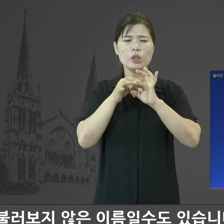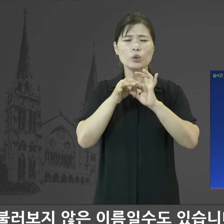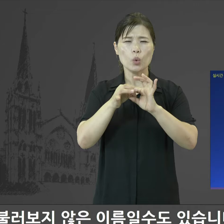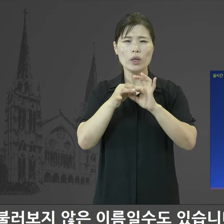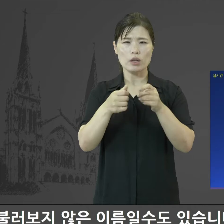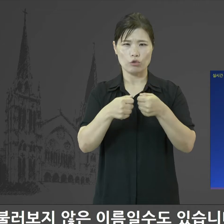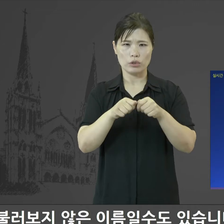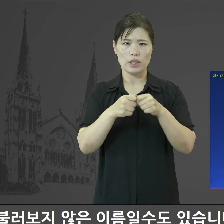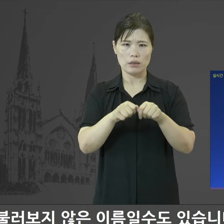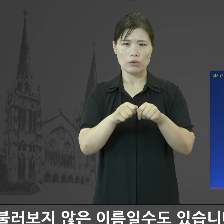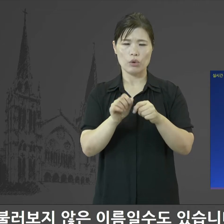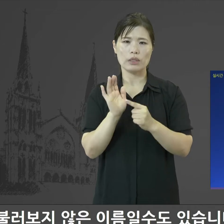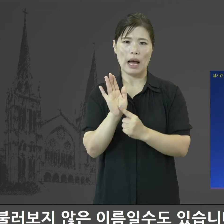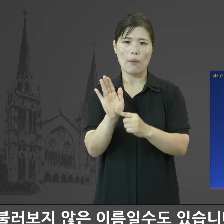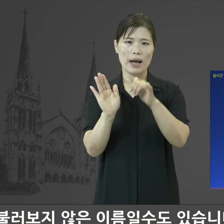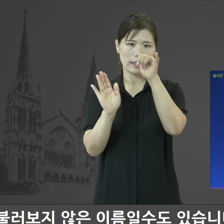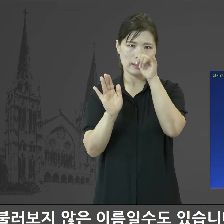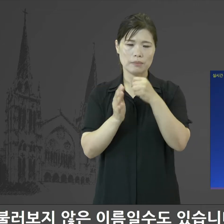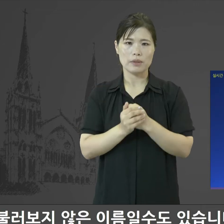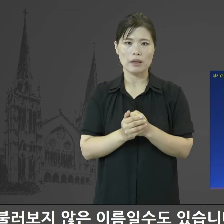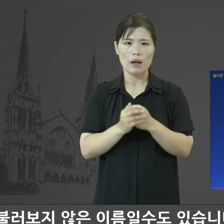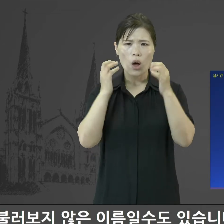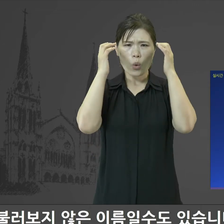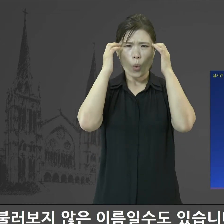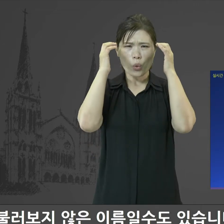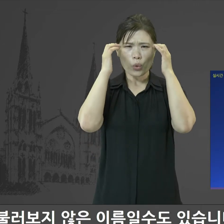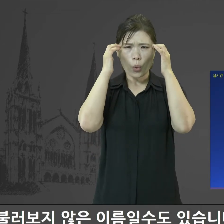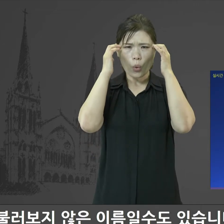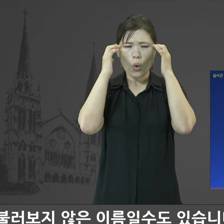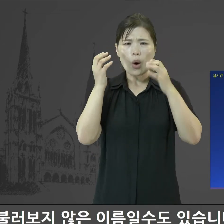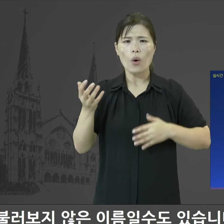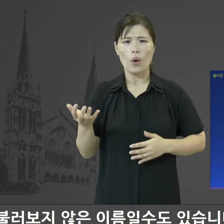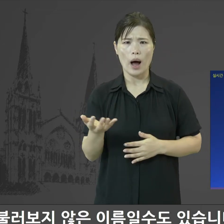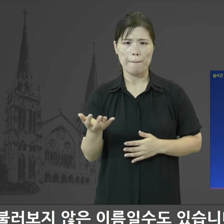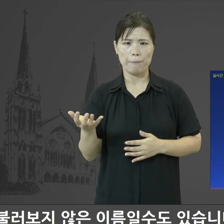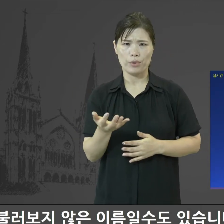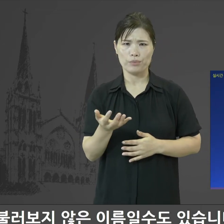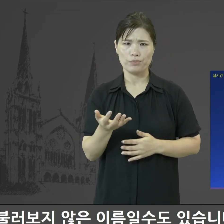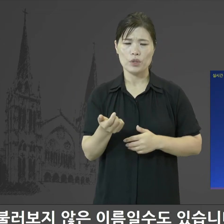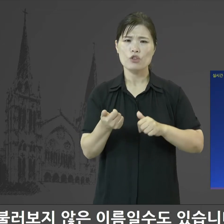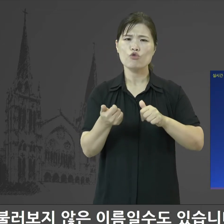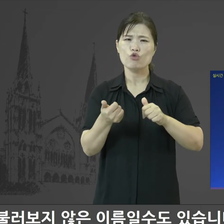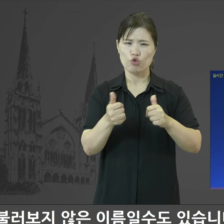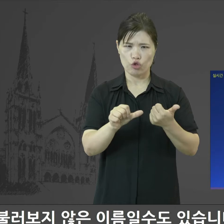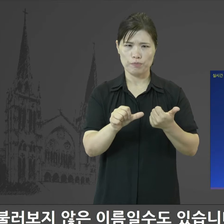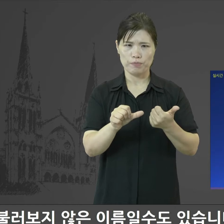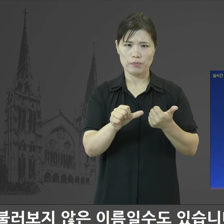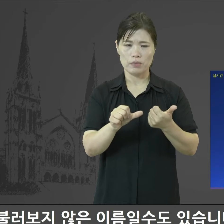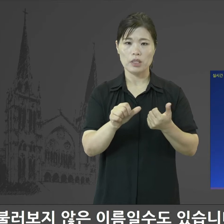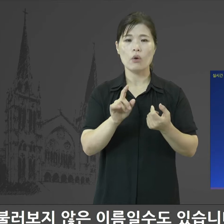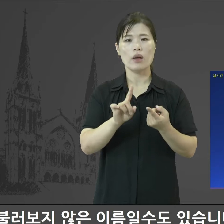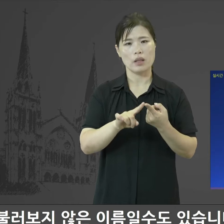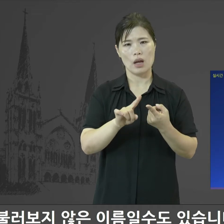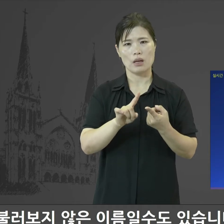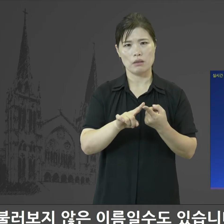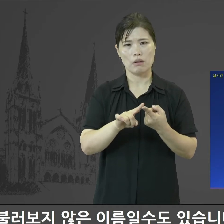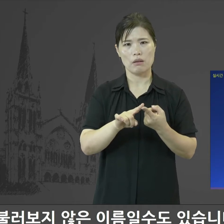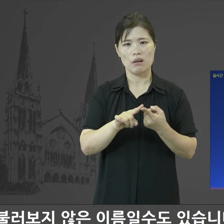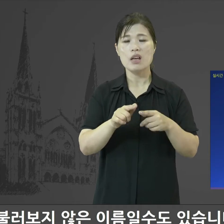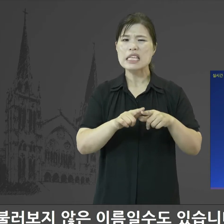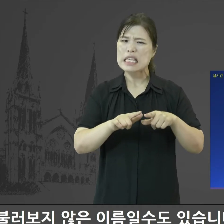있습니다. 고통과 또 아픔과 그리고 죽음이 그들의 일상이 되어버린